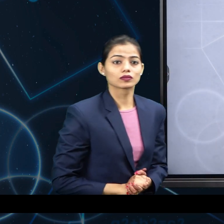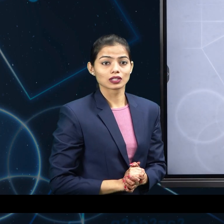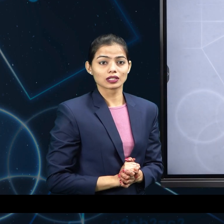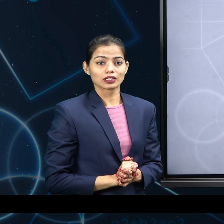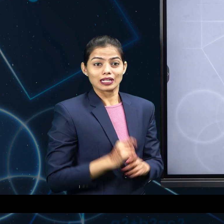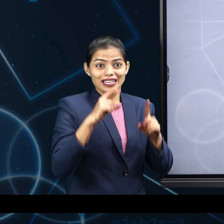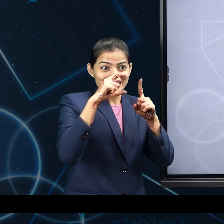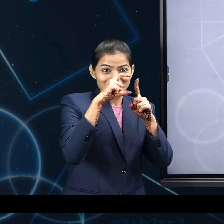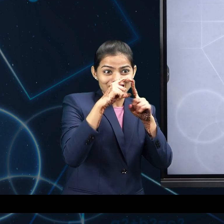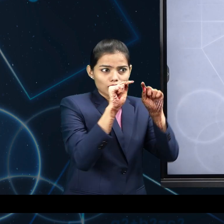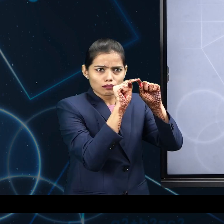व्यास,